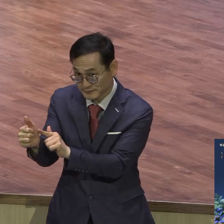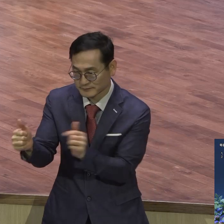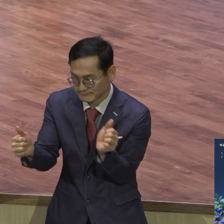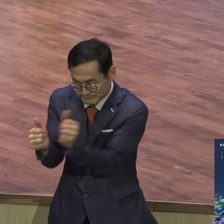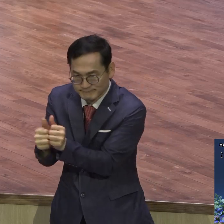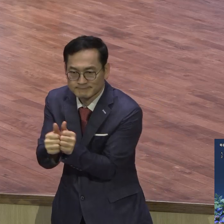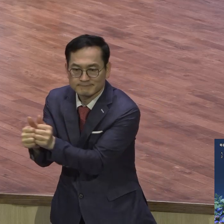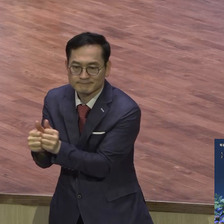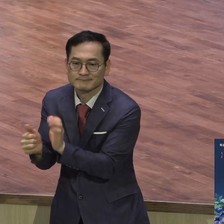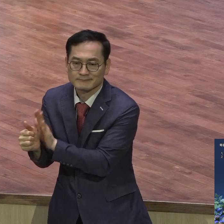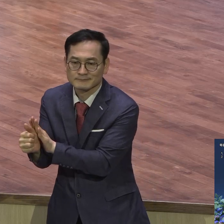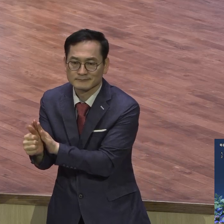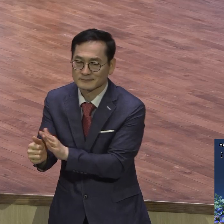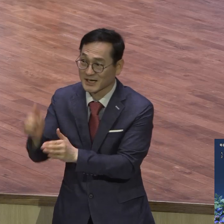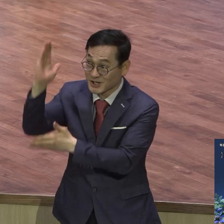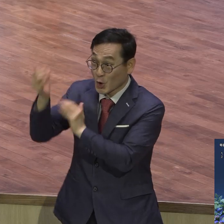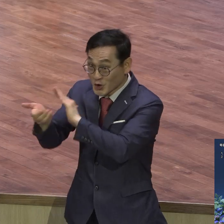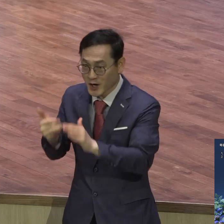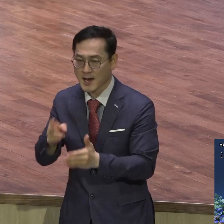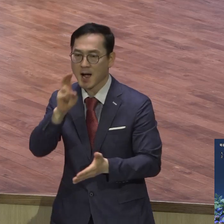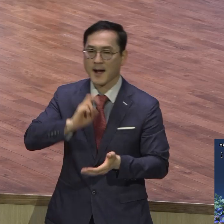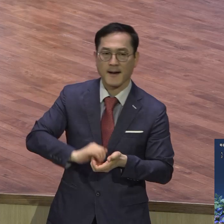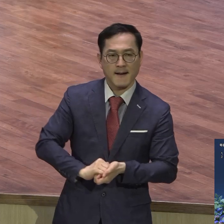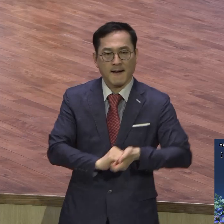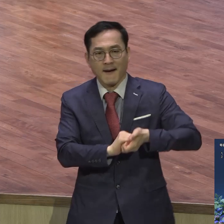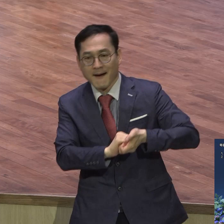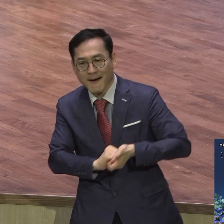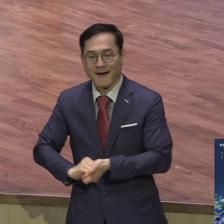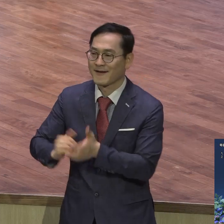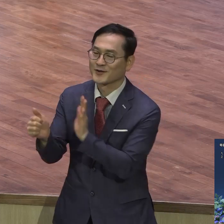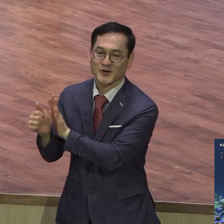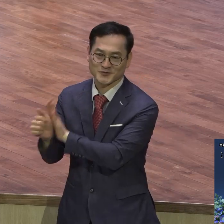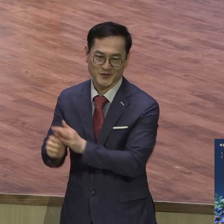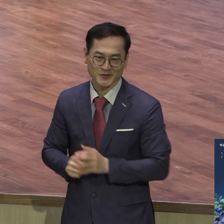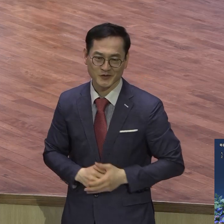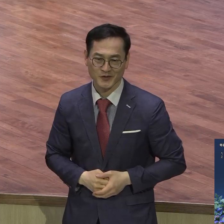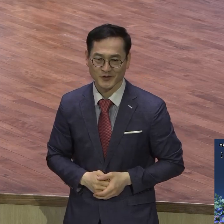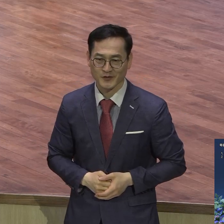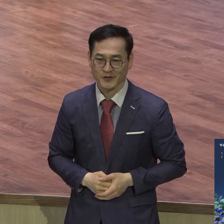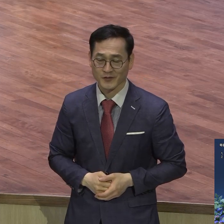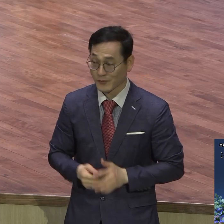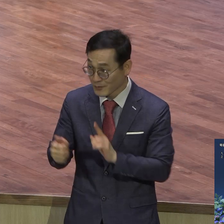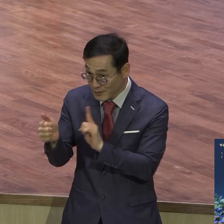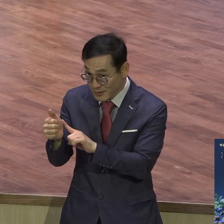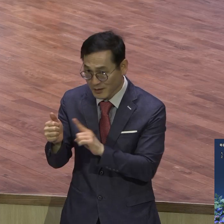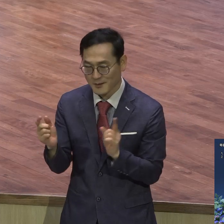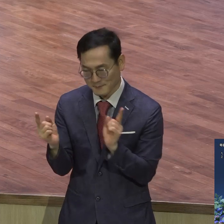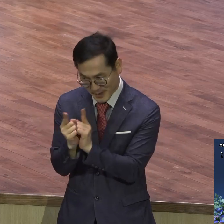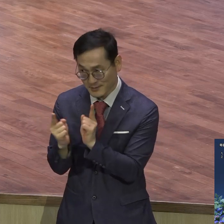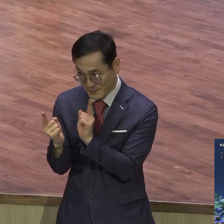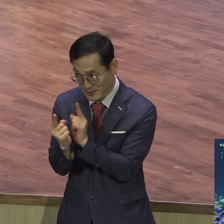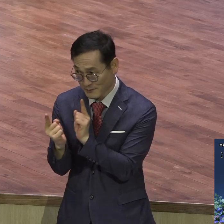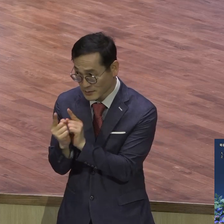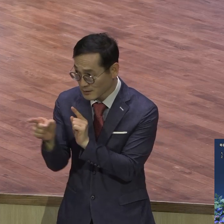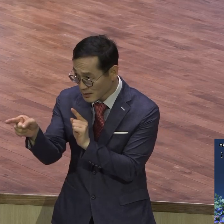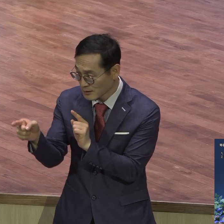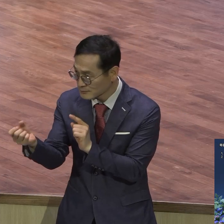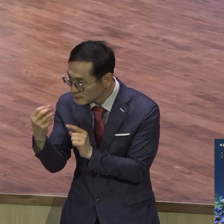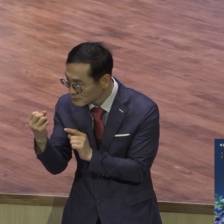특송을 하면서 사역을 같이 했어요. 영계 모든 성도들 이렇게 만나는 사람마다 그 사람이